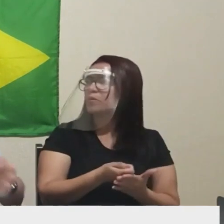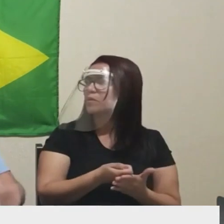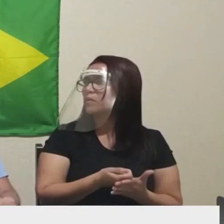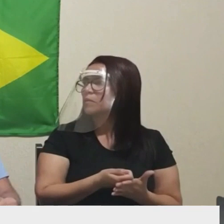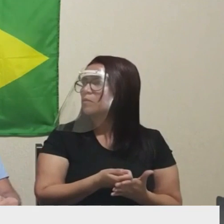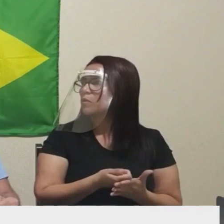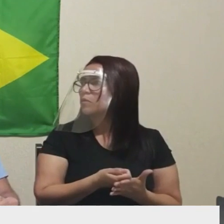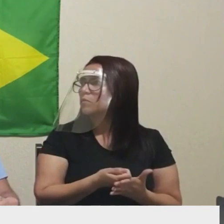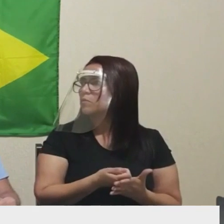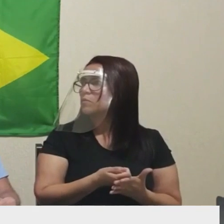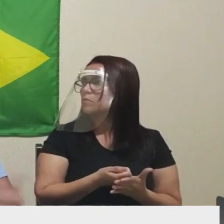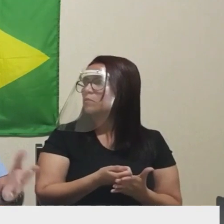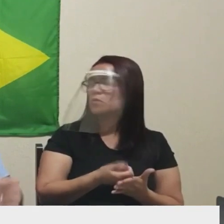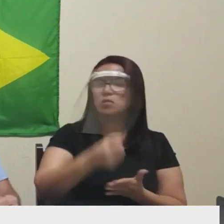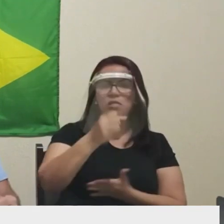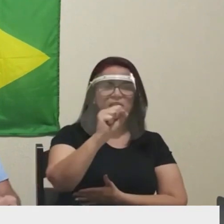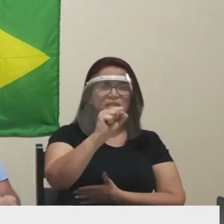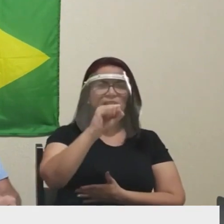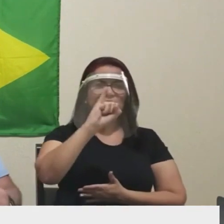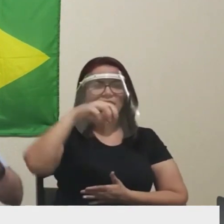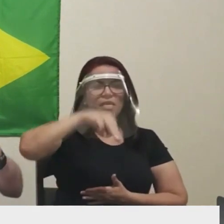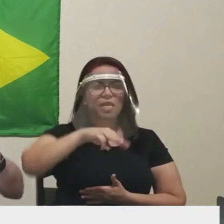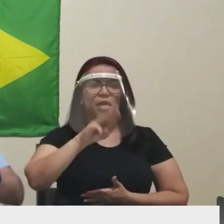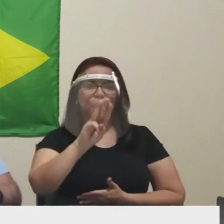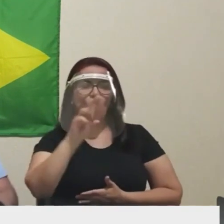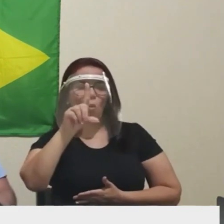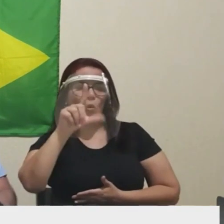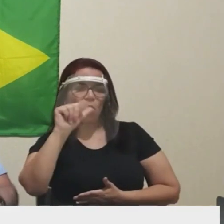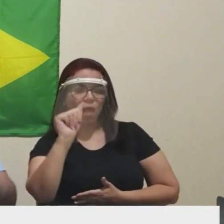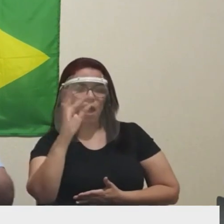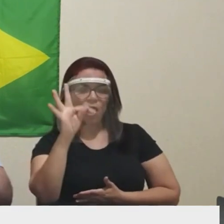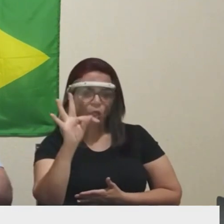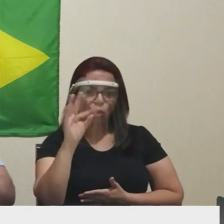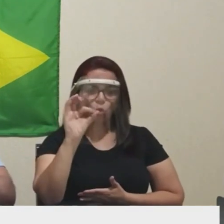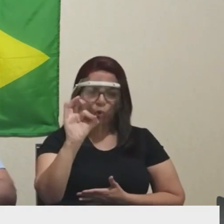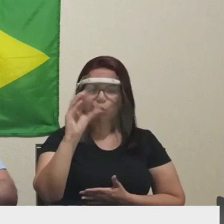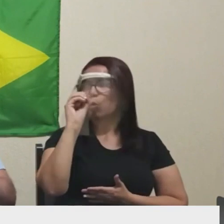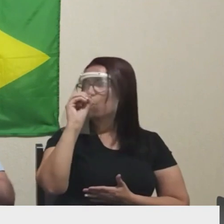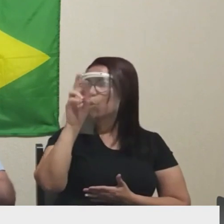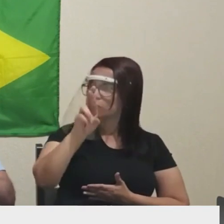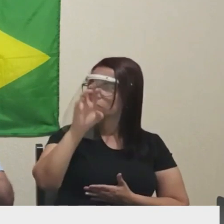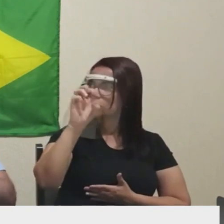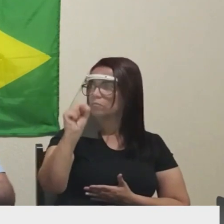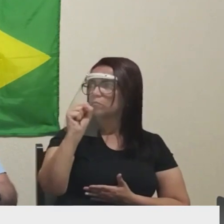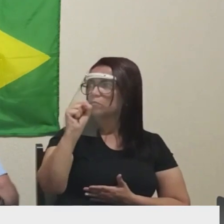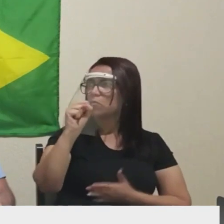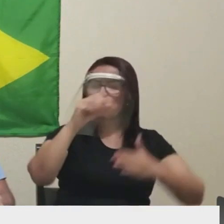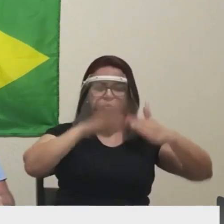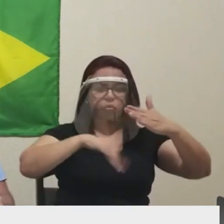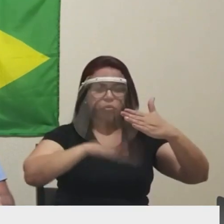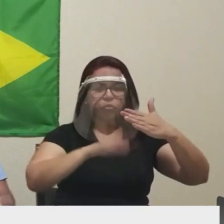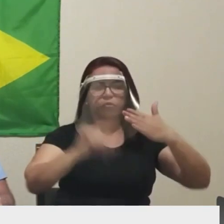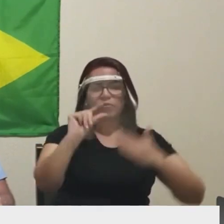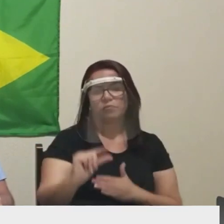De, simuladores. Me ajuda aí, pessoal, se esqueceu, ajuda aí. Acabou com os simuladores, então, o preço caiu em mais ou menos